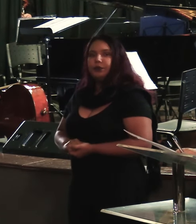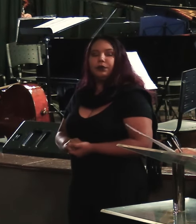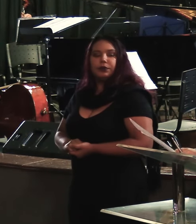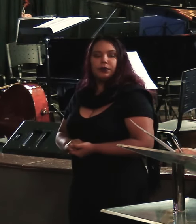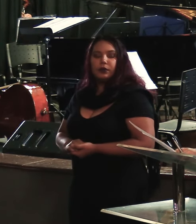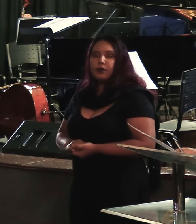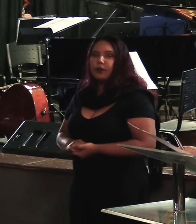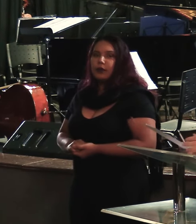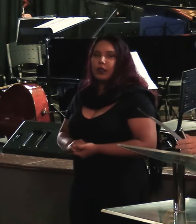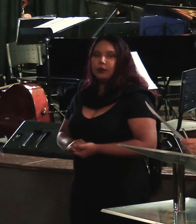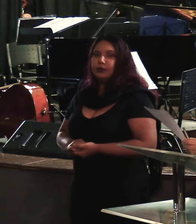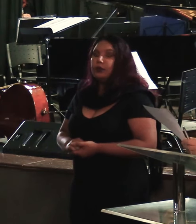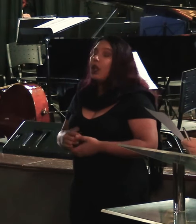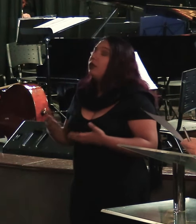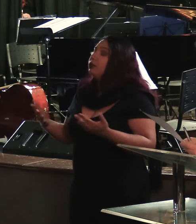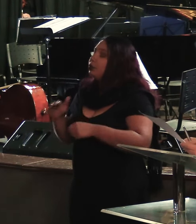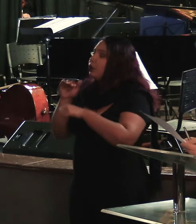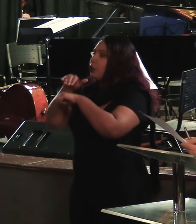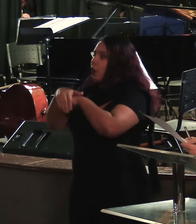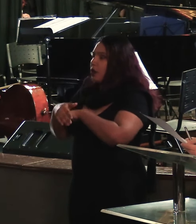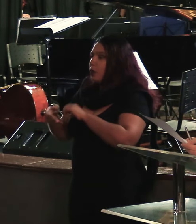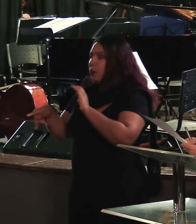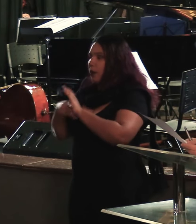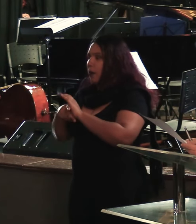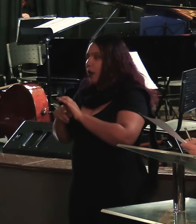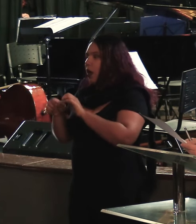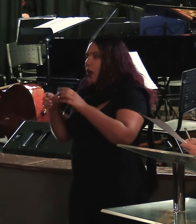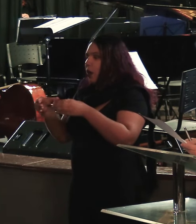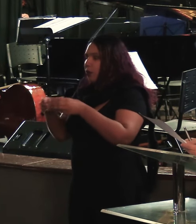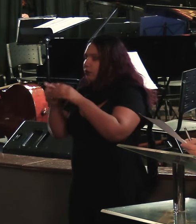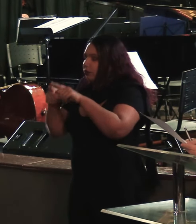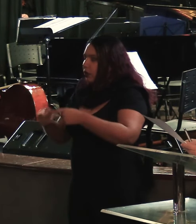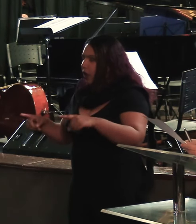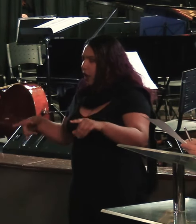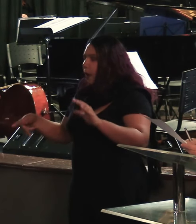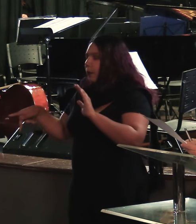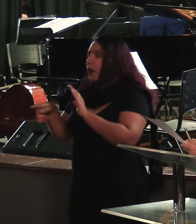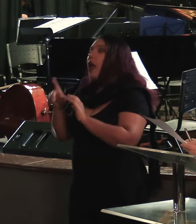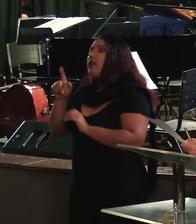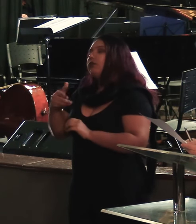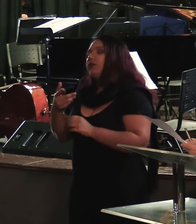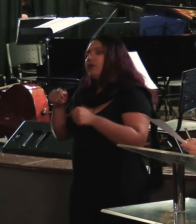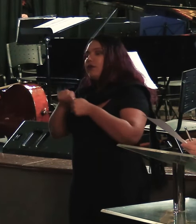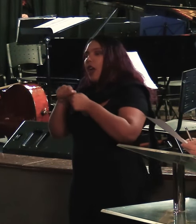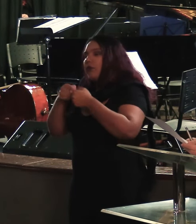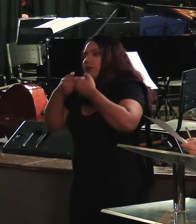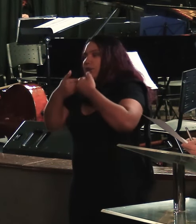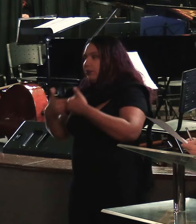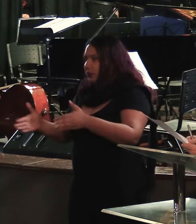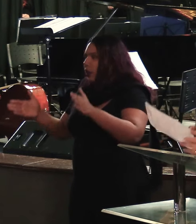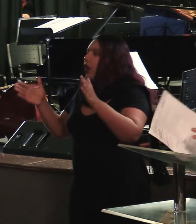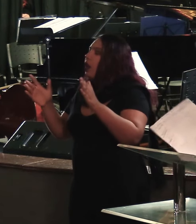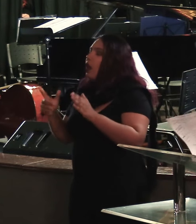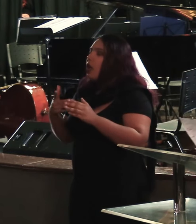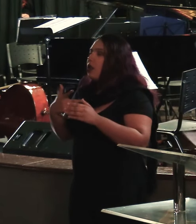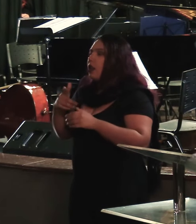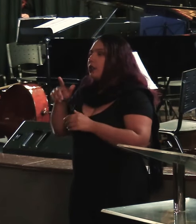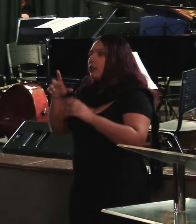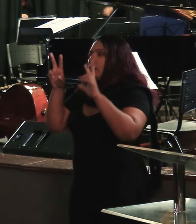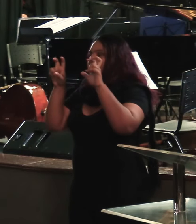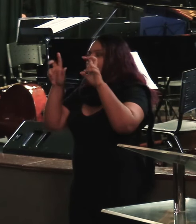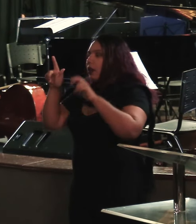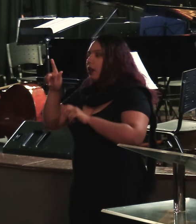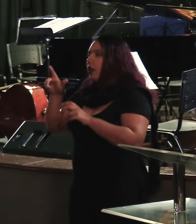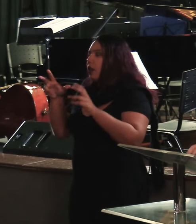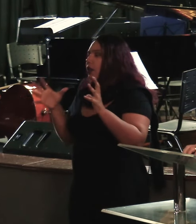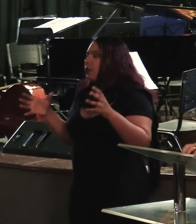Essa noite, a Orquestra de Câmara do IFES fará seu concerto inaugural intitulado Grandes